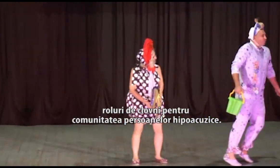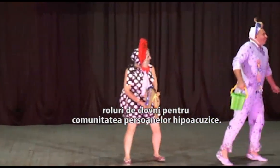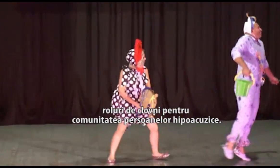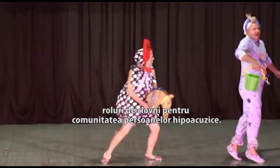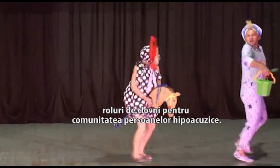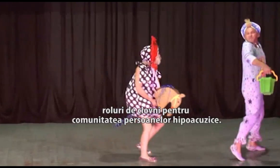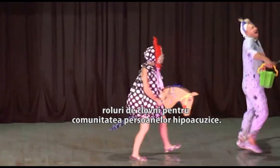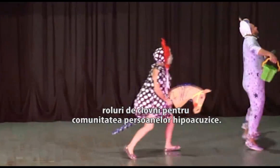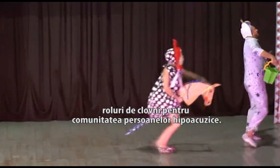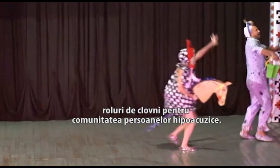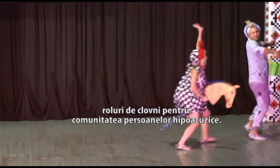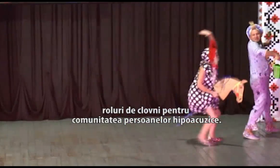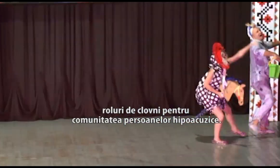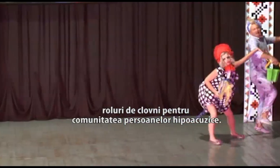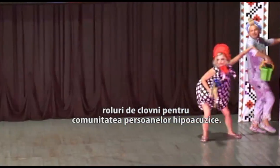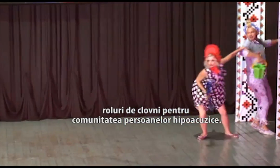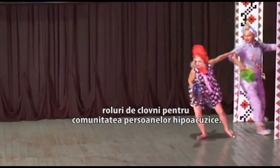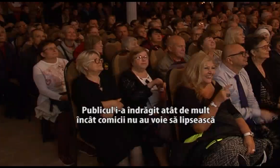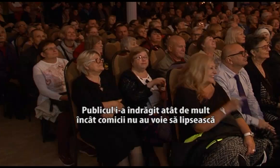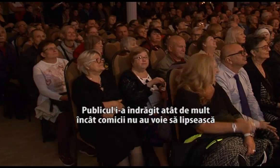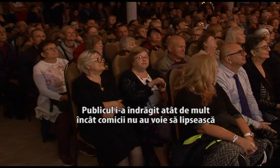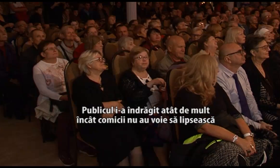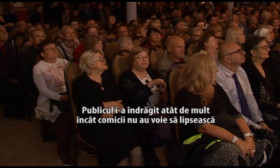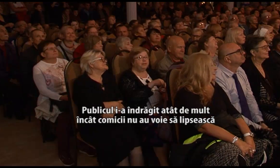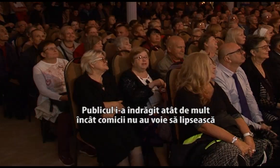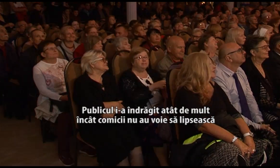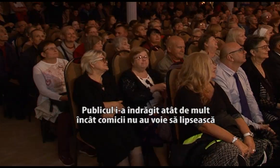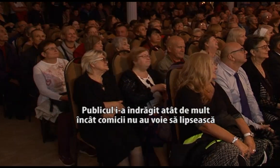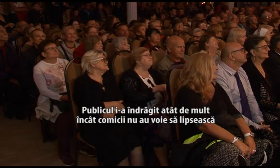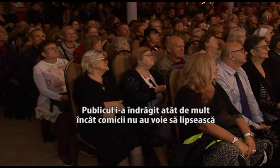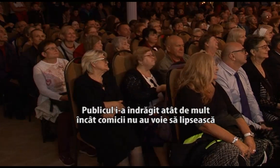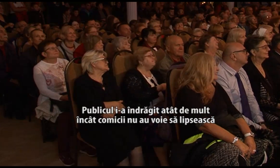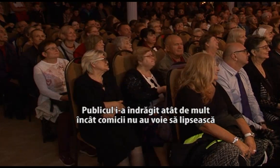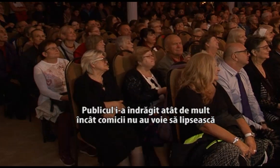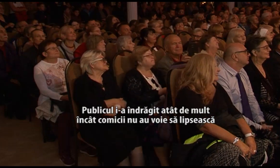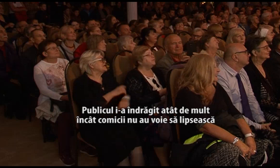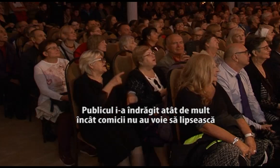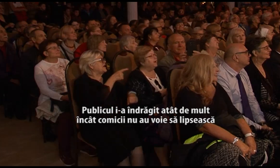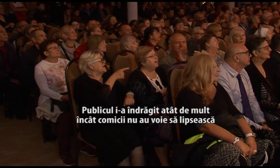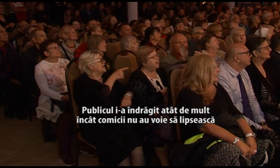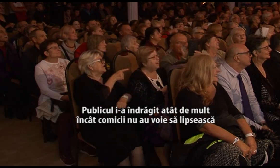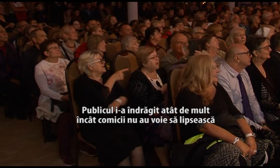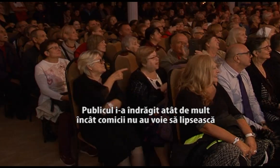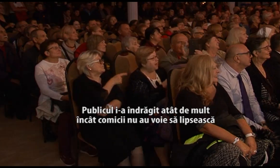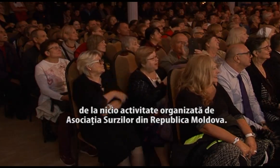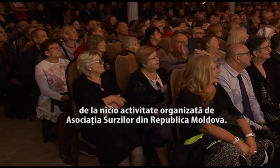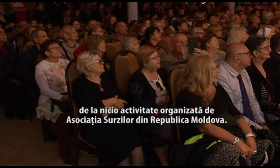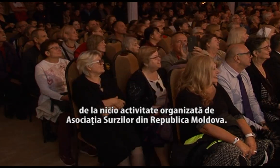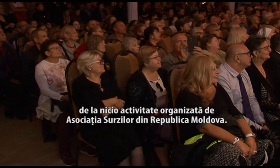pentru comunitatea persoanelor hipoacuzice. Publicul i-a îndrăgit atât de mult încât comicii nu au voie să lipsească de la nicio